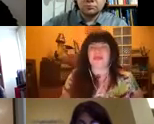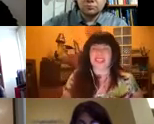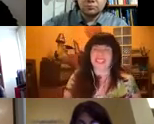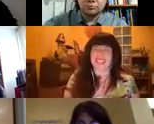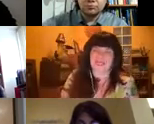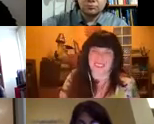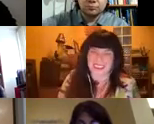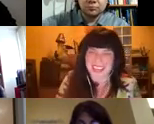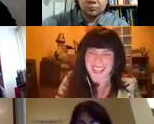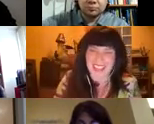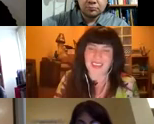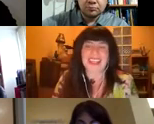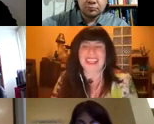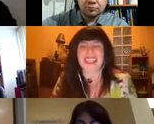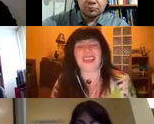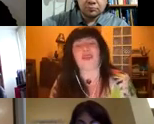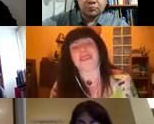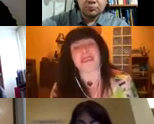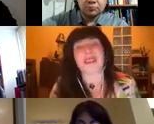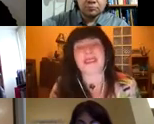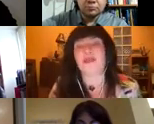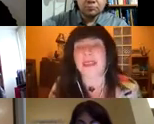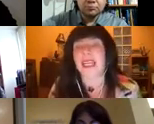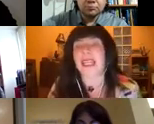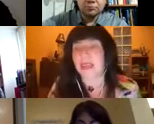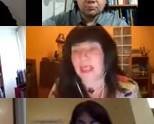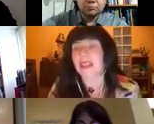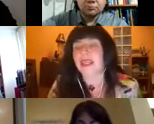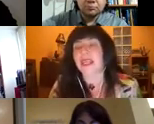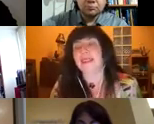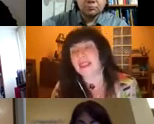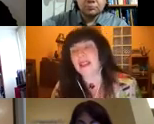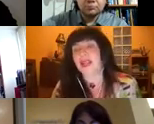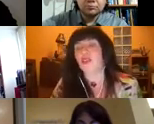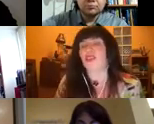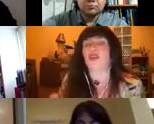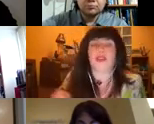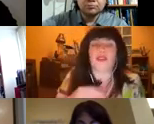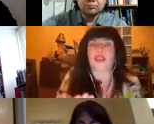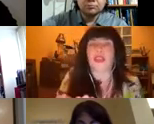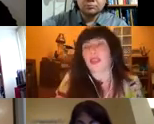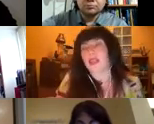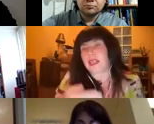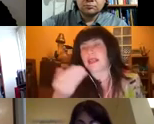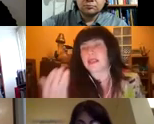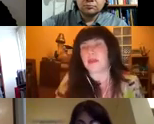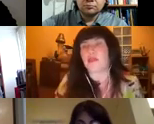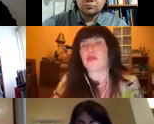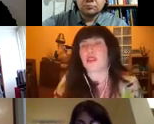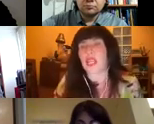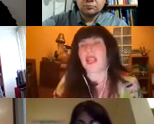un buen tiempo trabajando, y lo que comenzamos a hacer fue a describir desde el marco teórico metodológico de